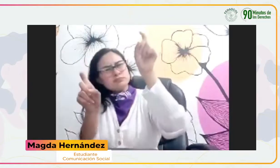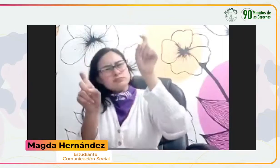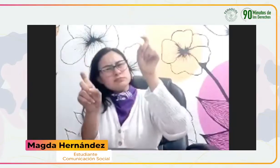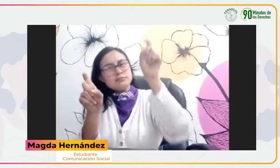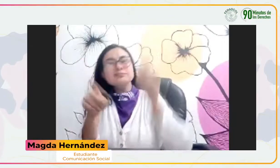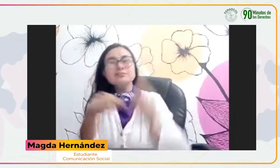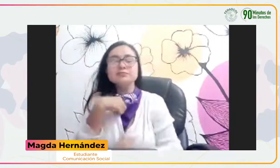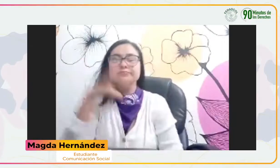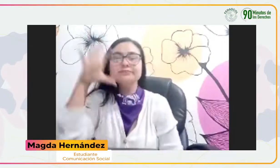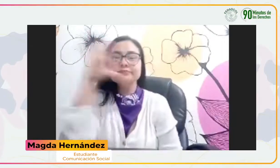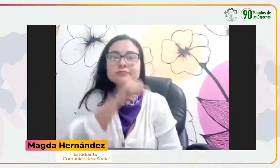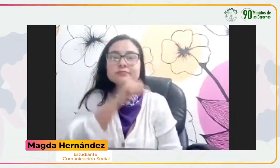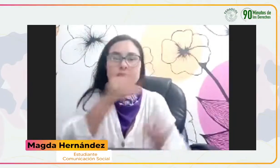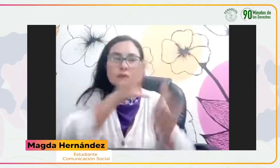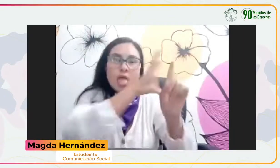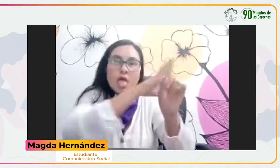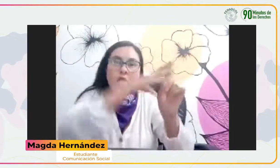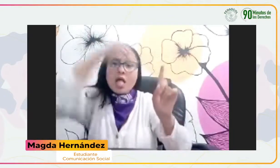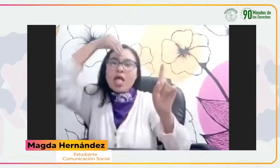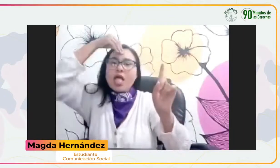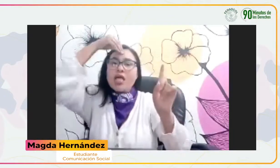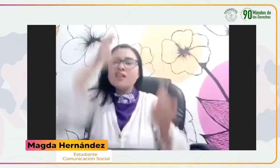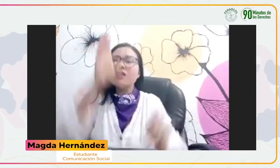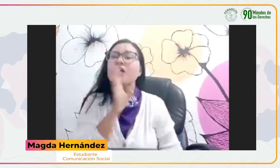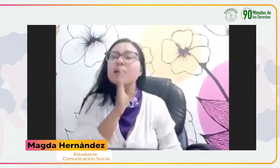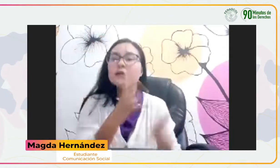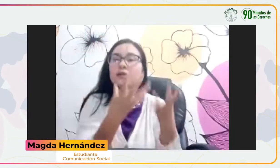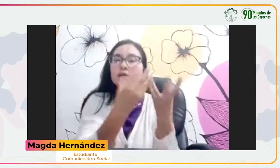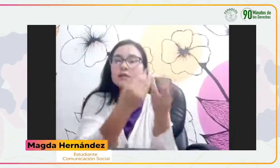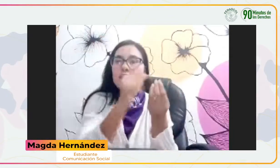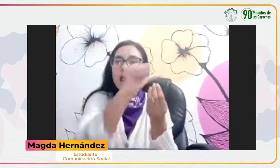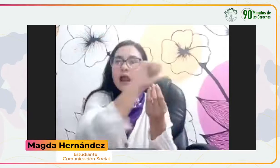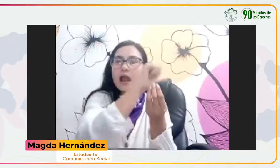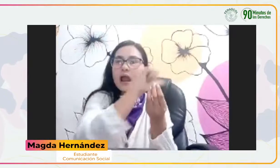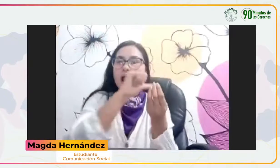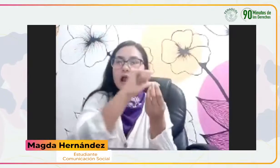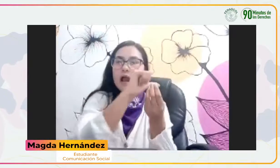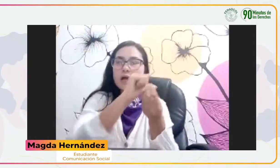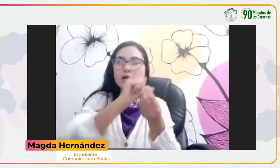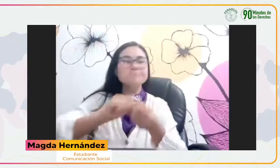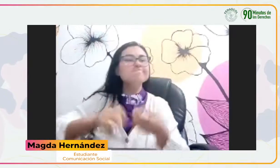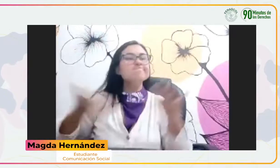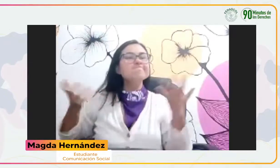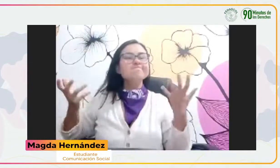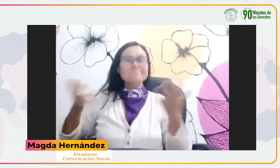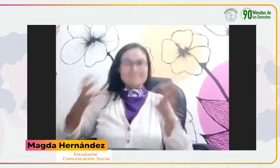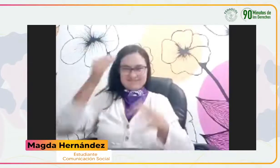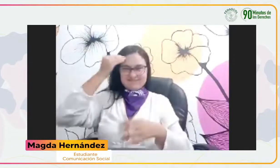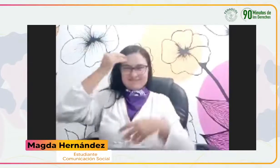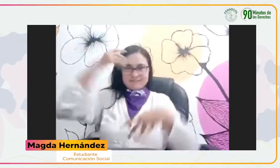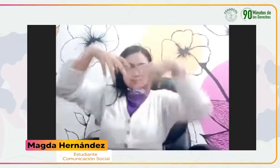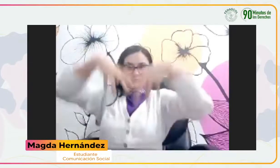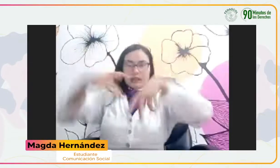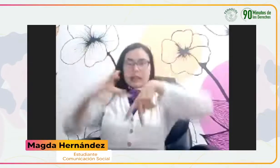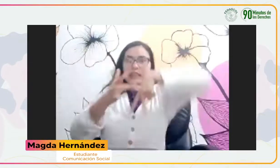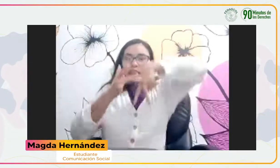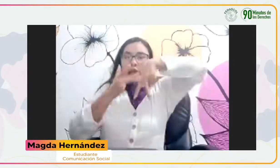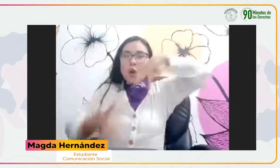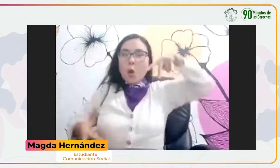revolucionarnos o movilizarnos esté mal, pero yo quiero dejar eso como inquietud. Realmente las